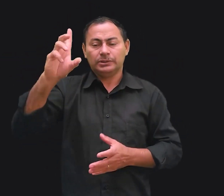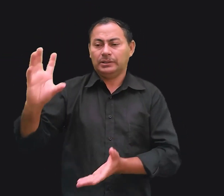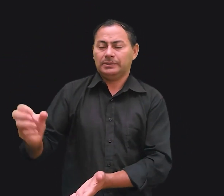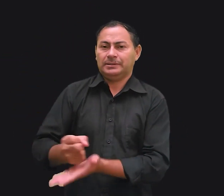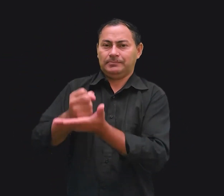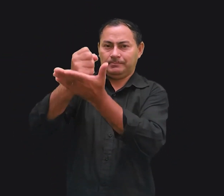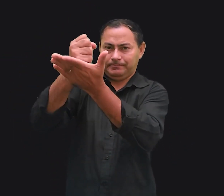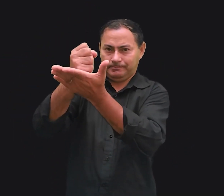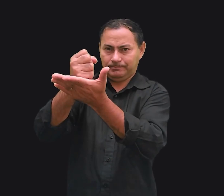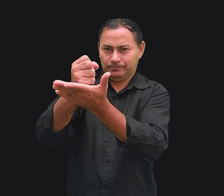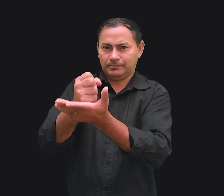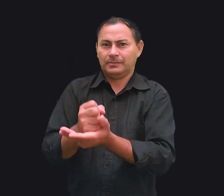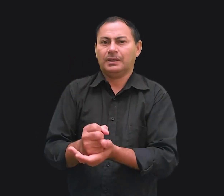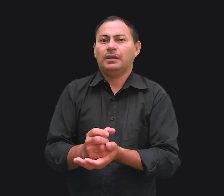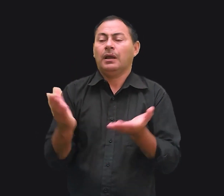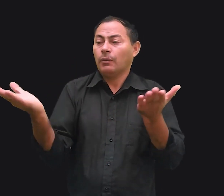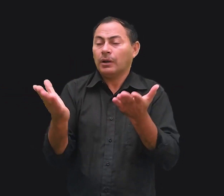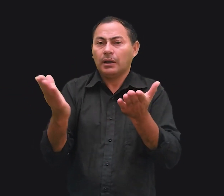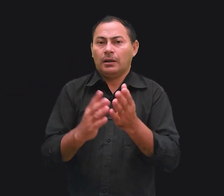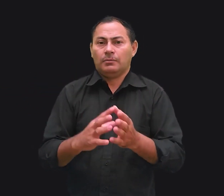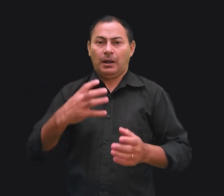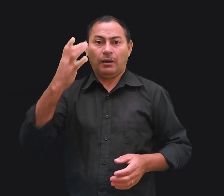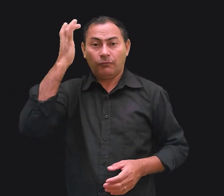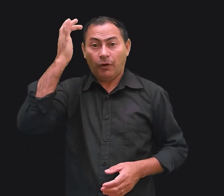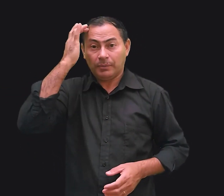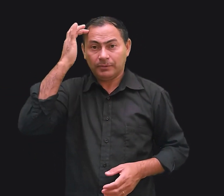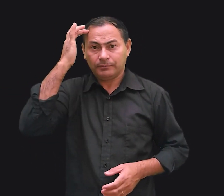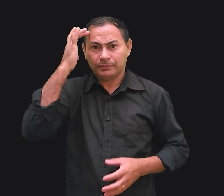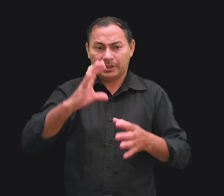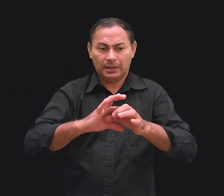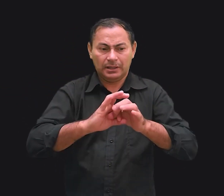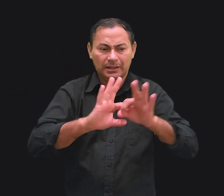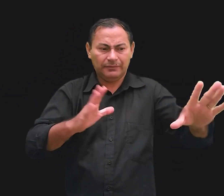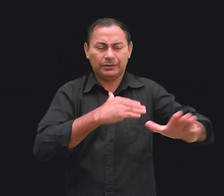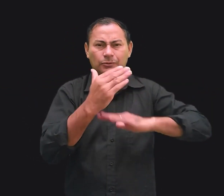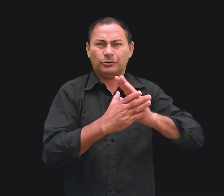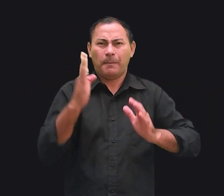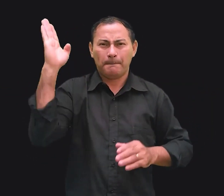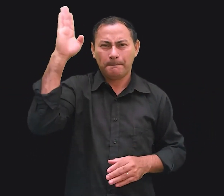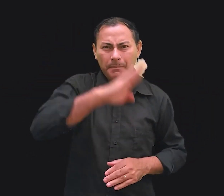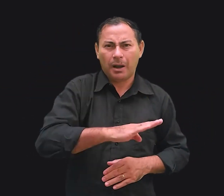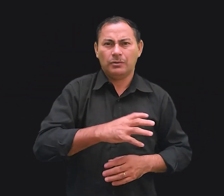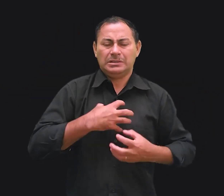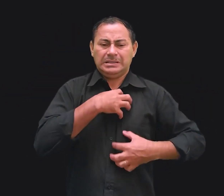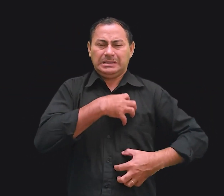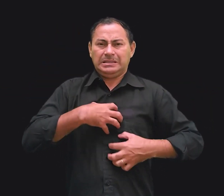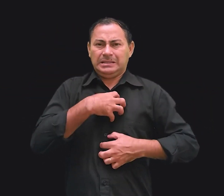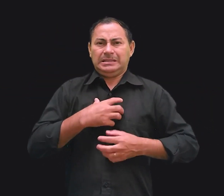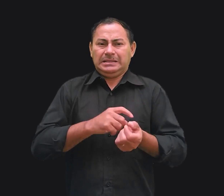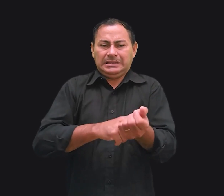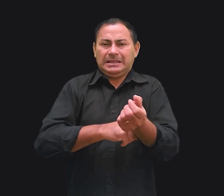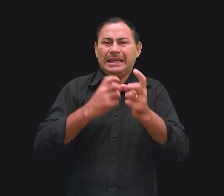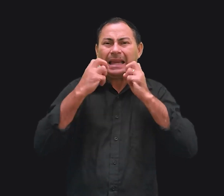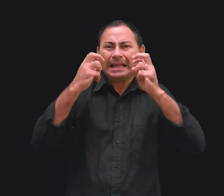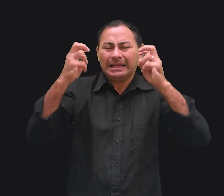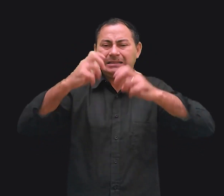dia da redenção. E aqui está a fórmula. Livrem-se de toda amargura, indignação e ira,